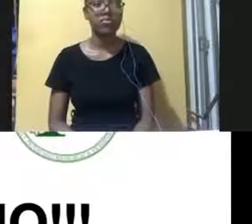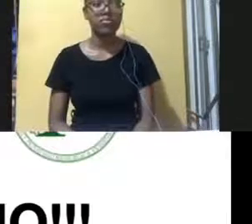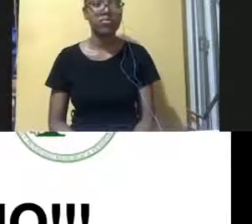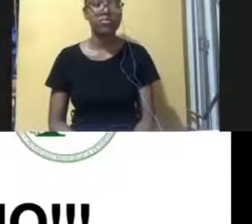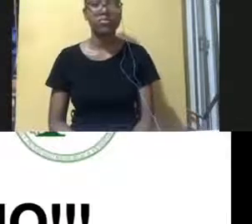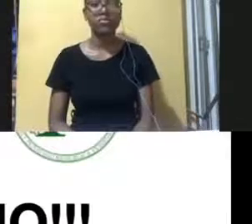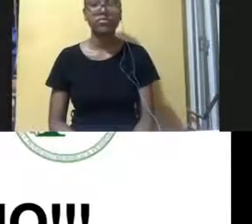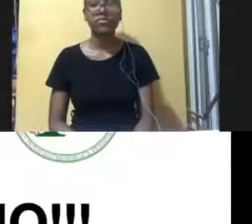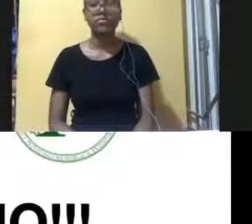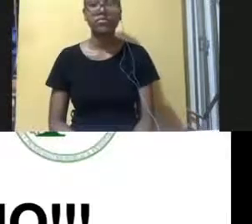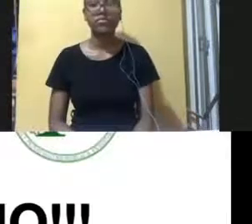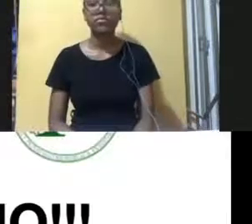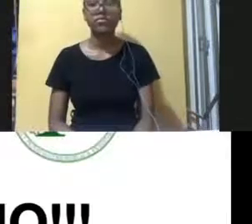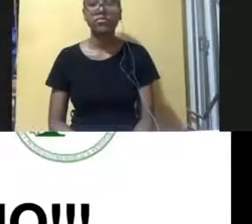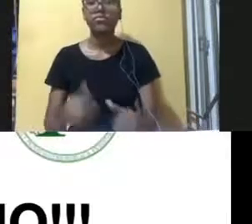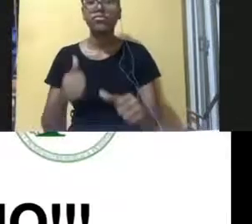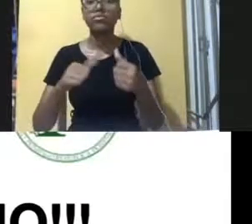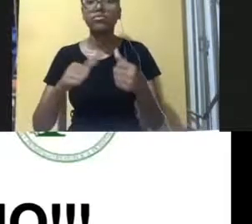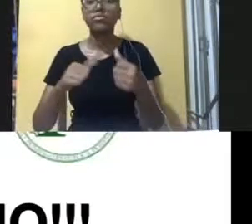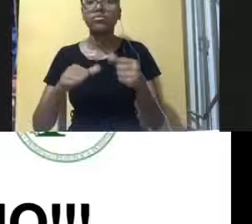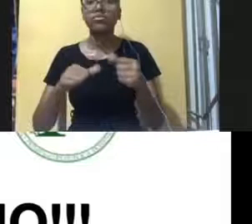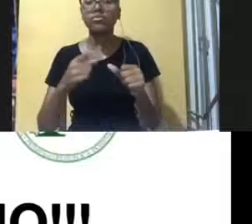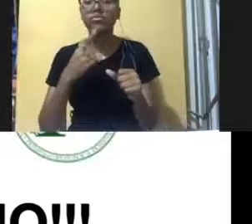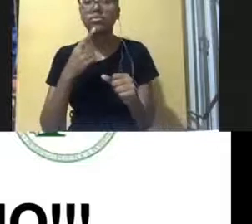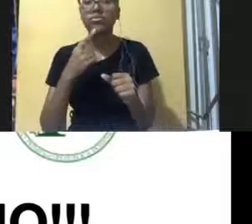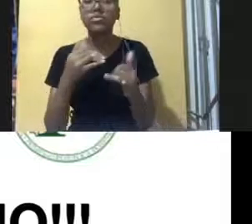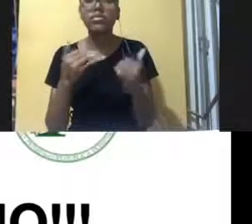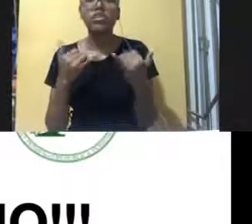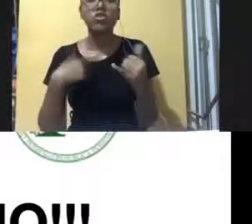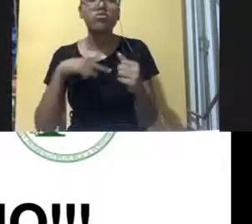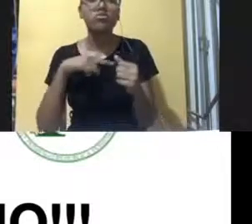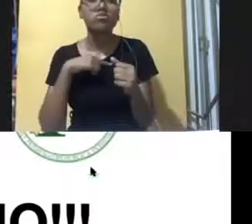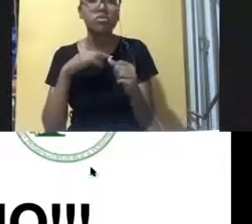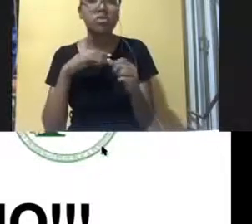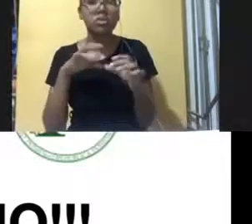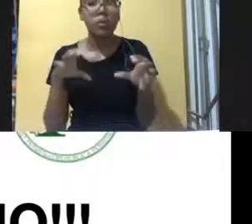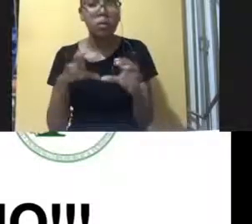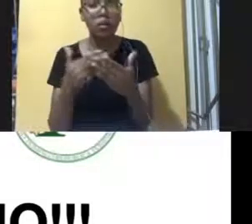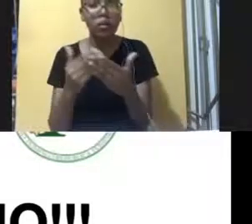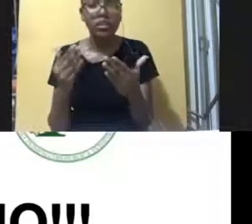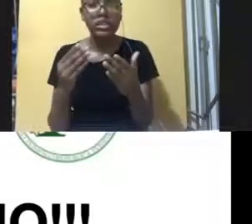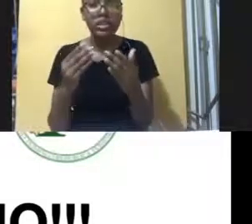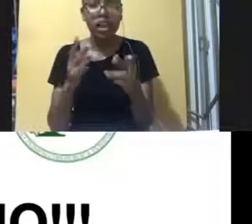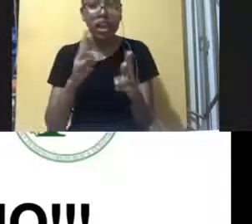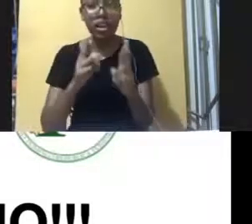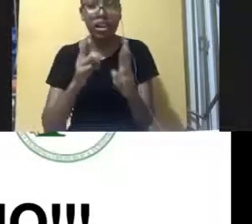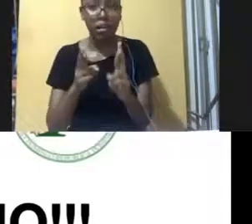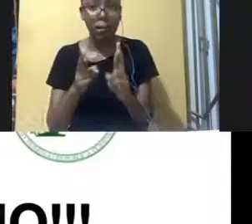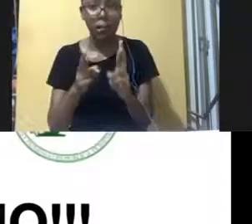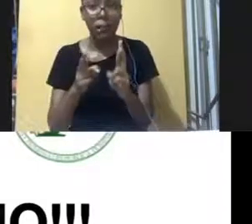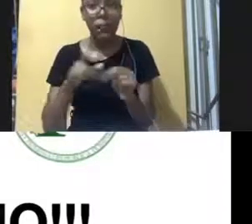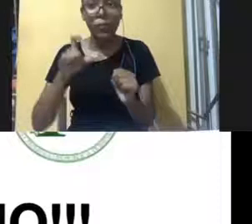Queremos hacer algo como rápido aquí, algo dinámico. Necesitamos un